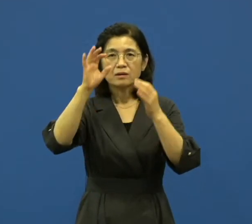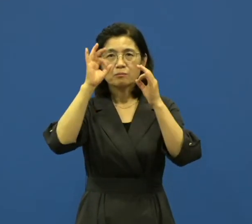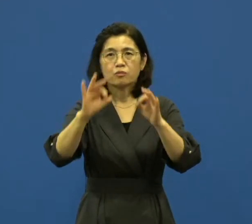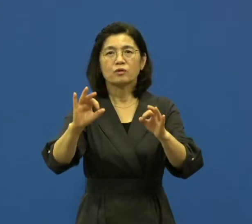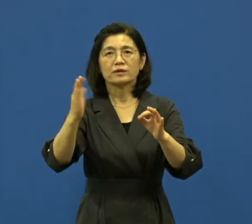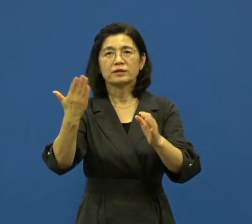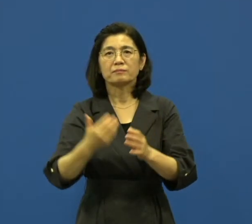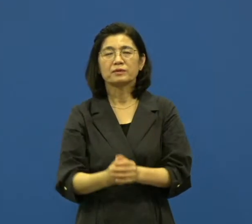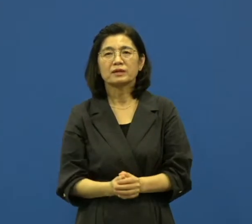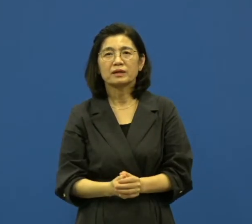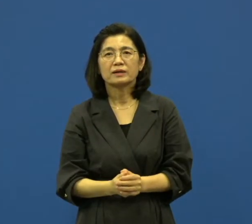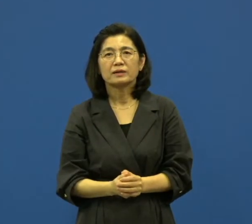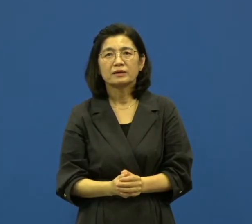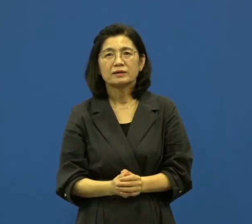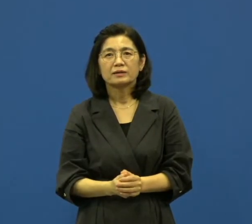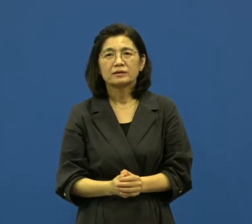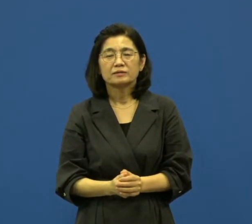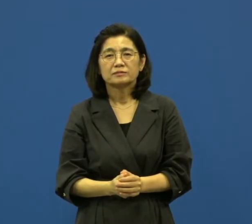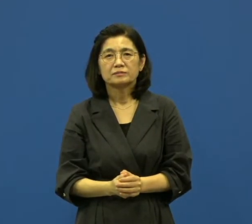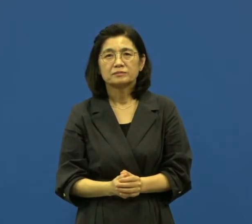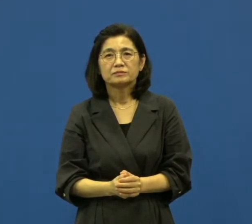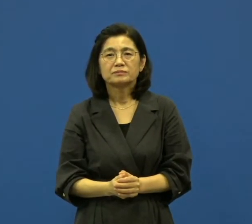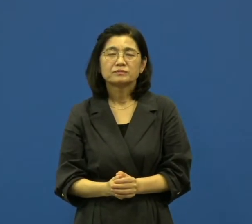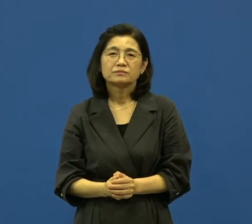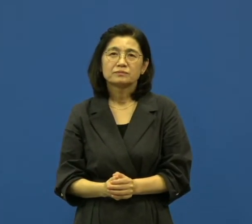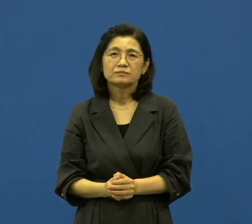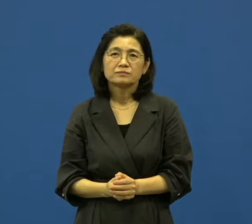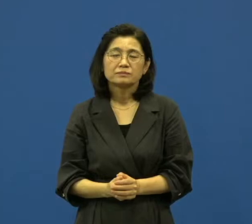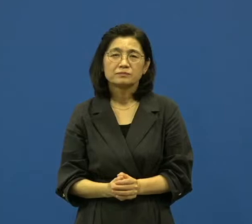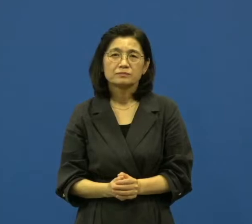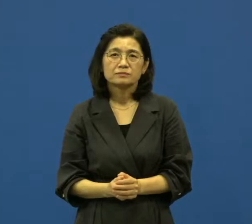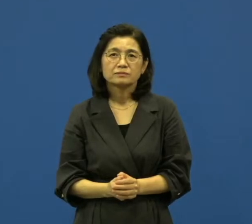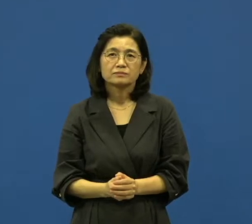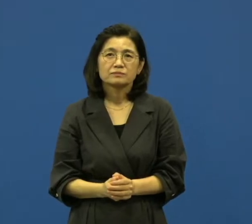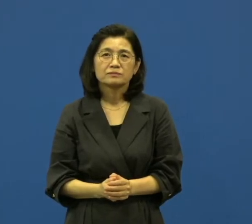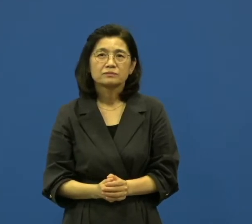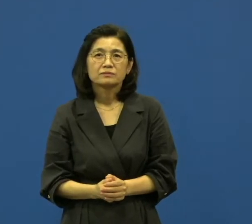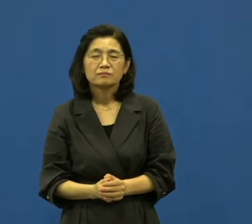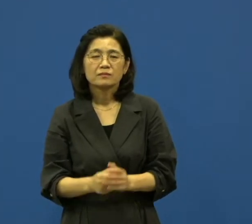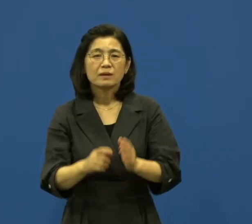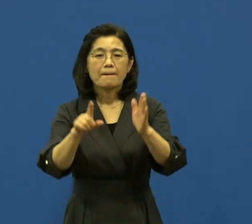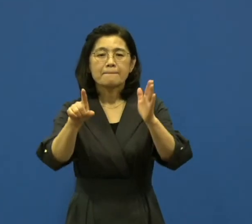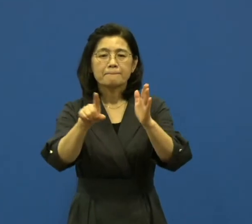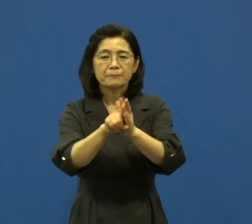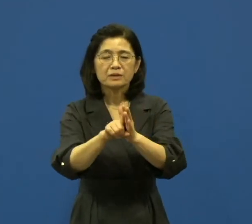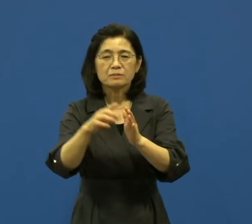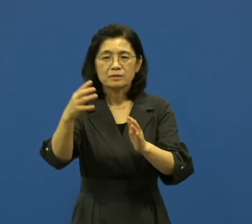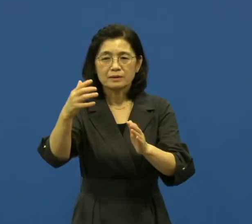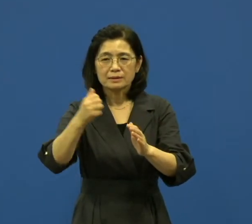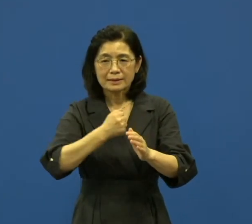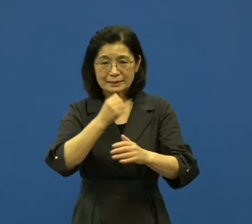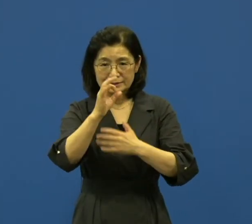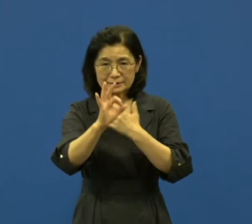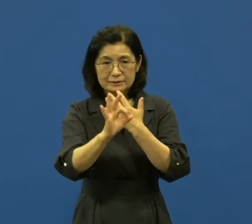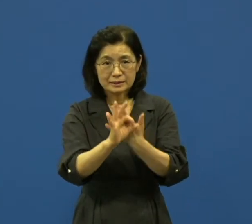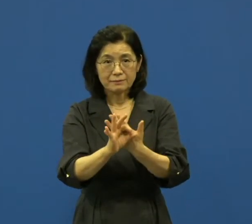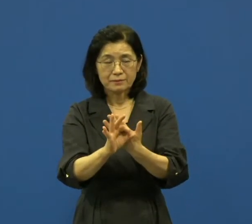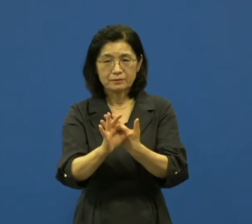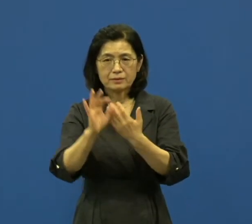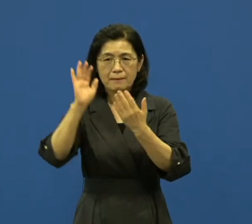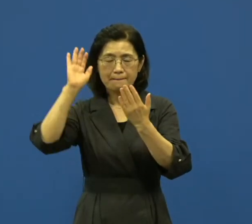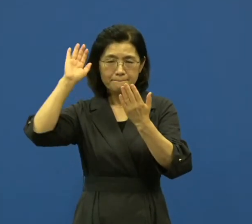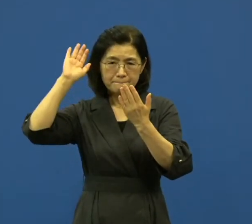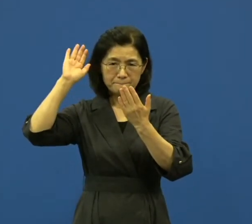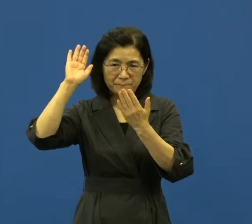그래서 소망이라는 주제를 가지고 다시 한번 더 다루겠지만, 믿음은 궁극적으로 미래를 지향하는